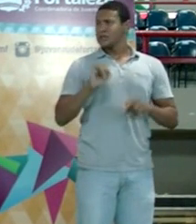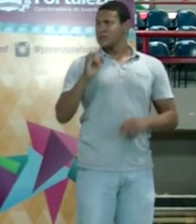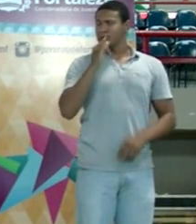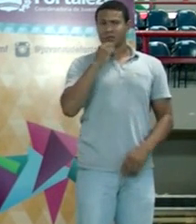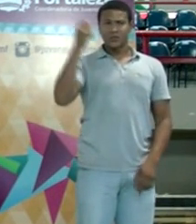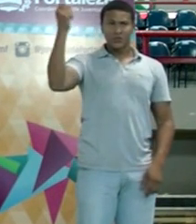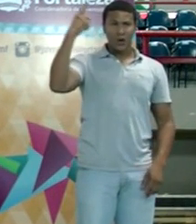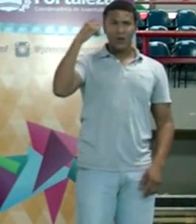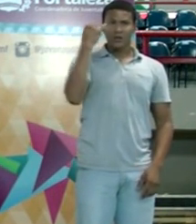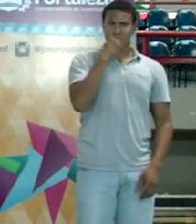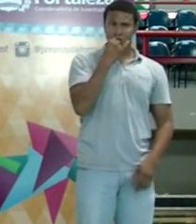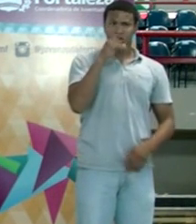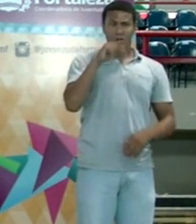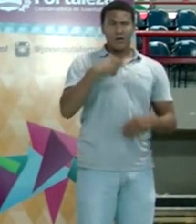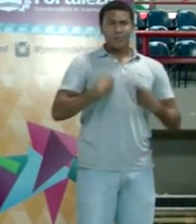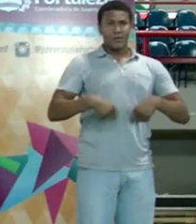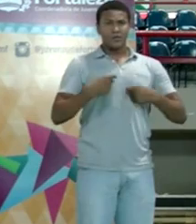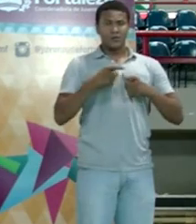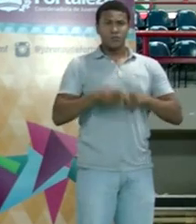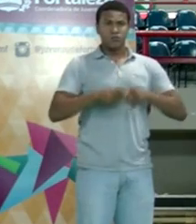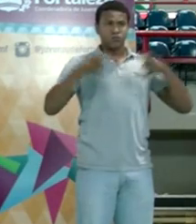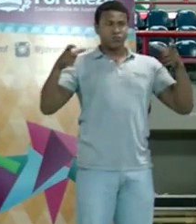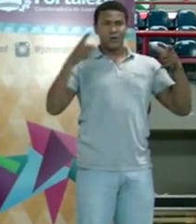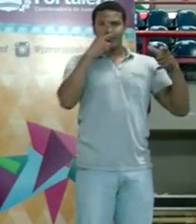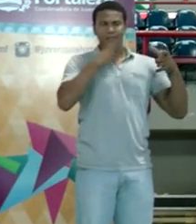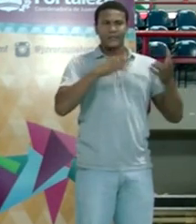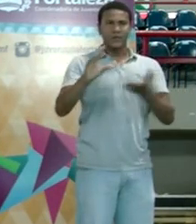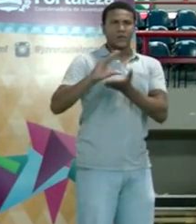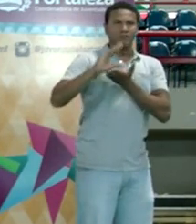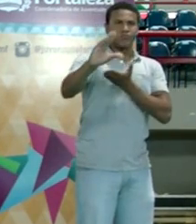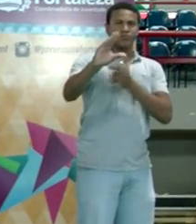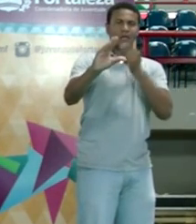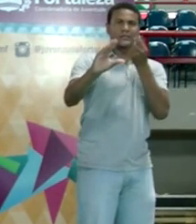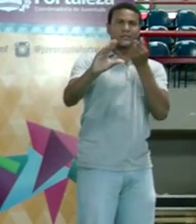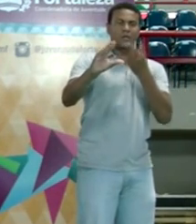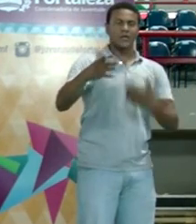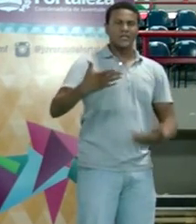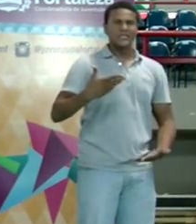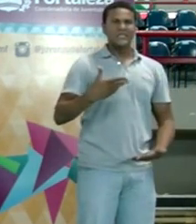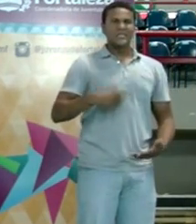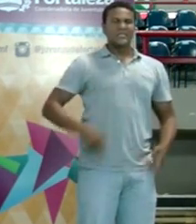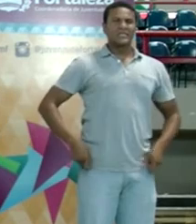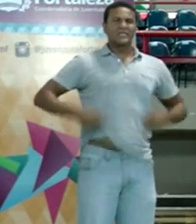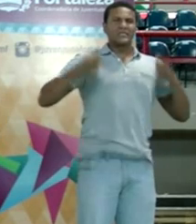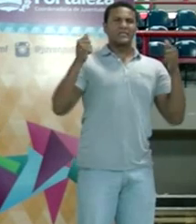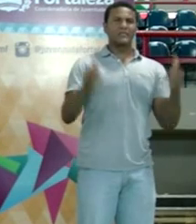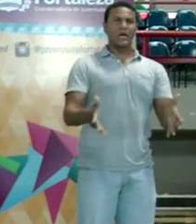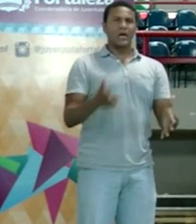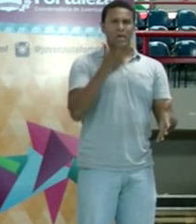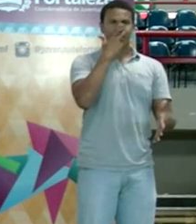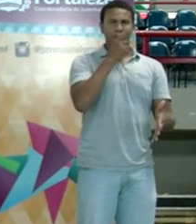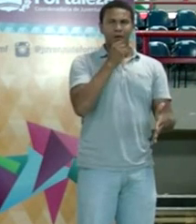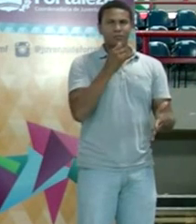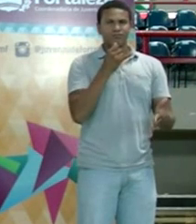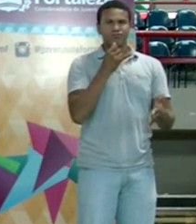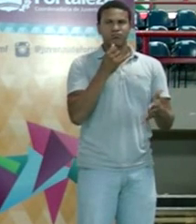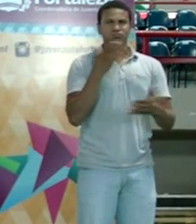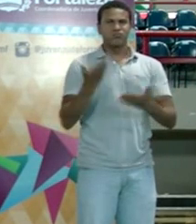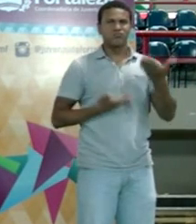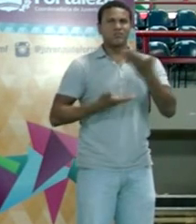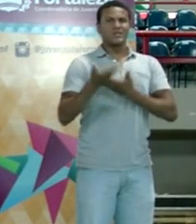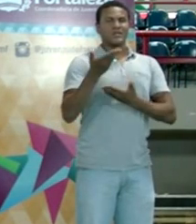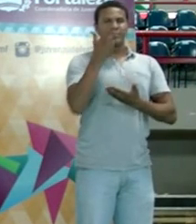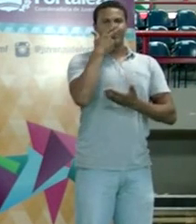energia solar em grande quantidade, você faz um investimento muito alto, o que na hora de pagar as contas, o custo-benefício não vale